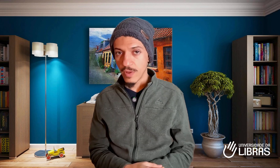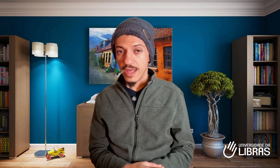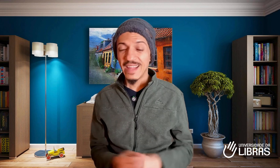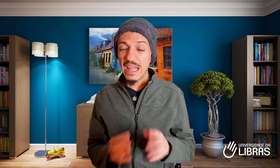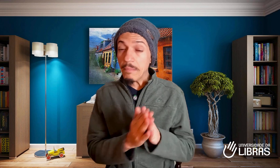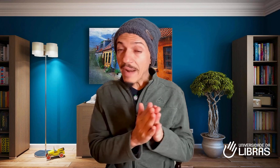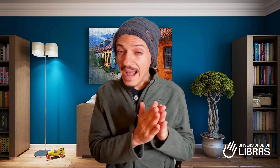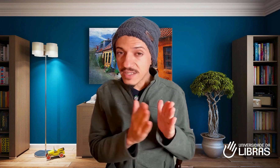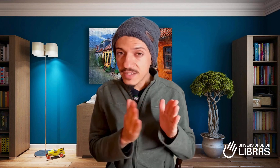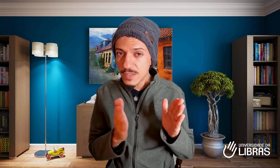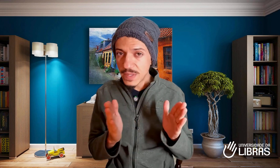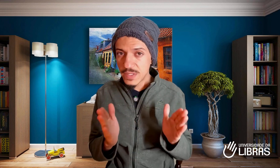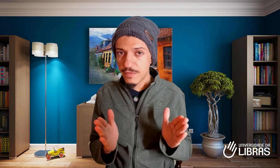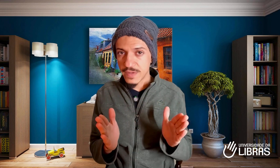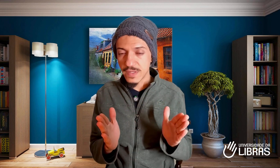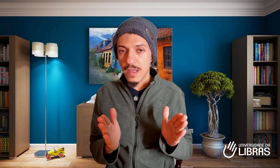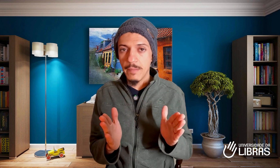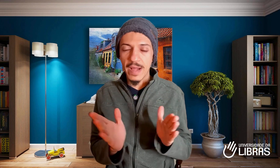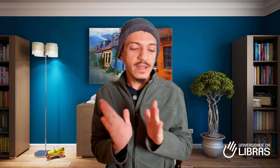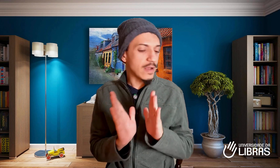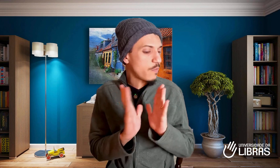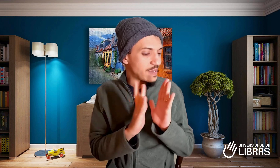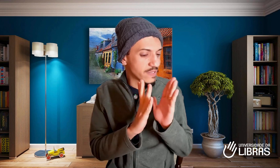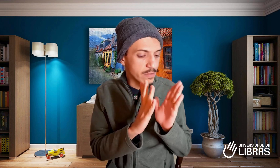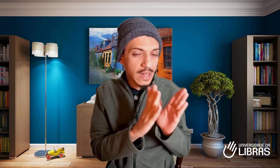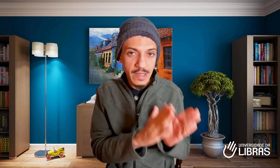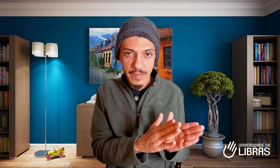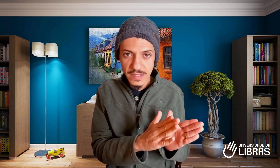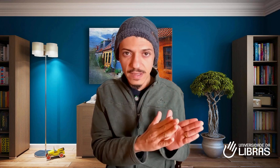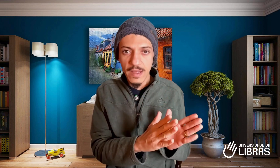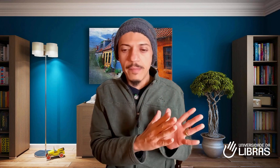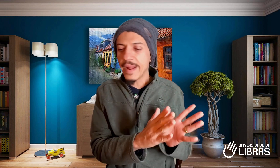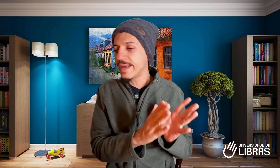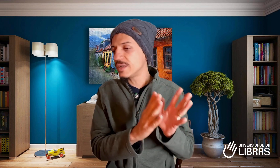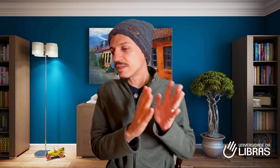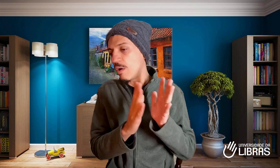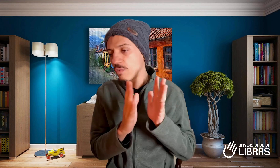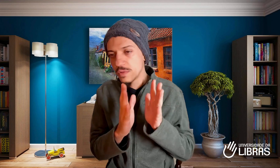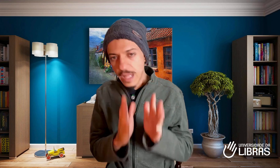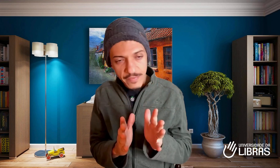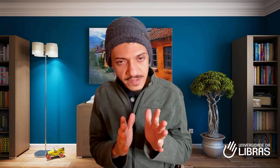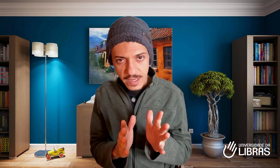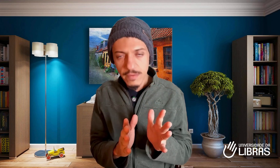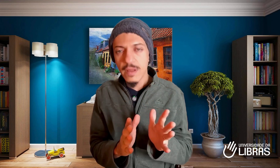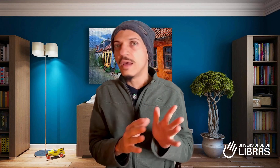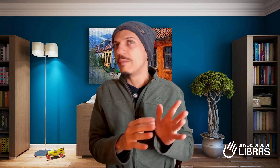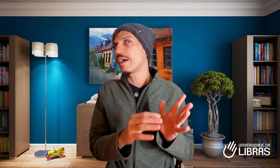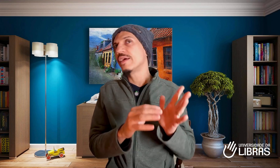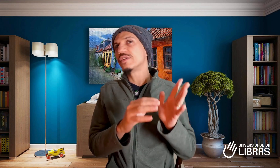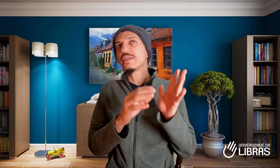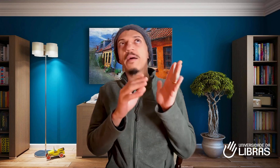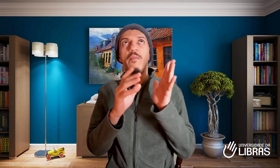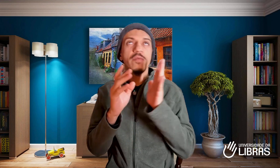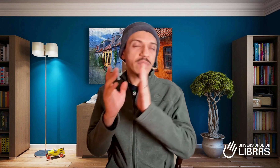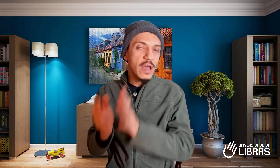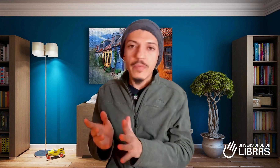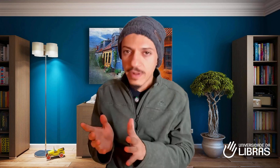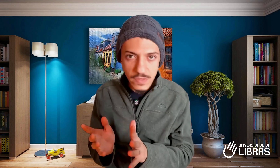tem práticas específicas para quem está começando na Libras, para quem já está há algum tempo fazendo, para quem já está há muito tempo e não sabe a